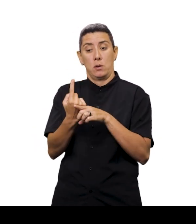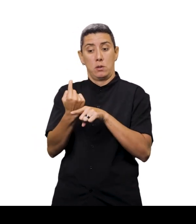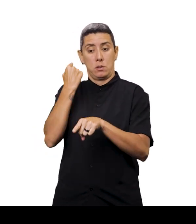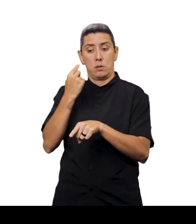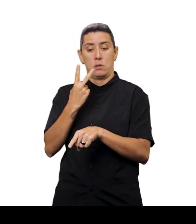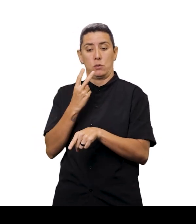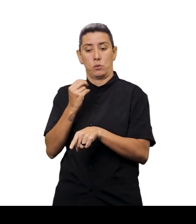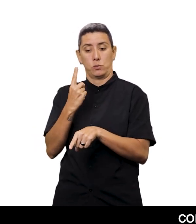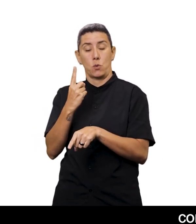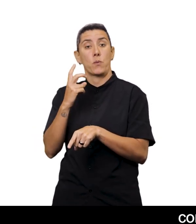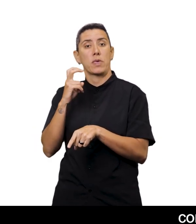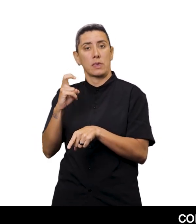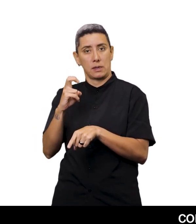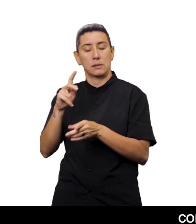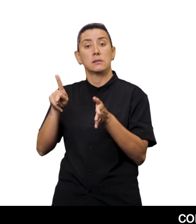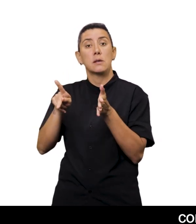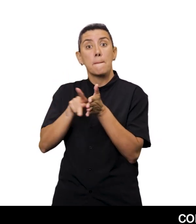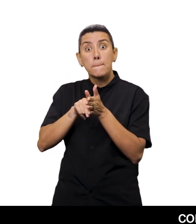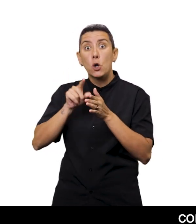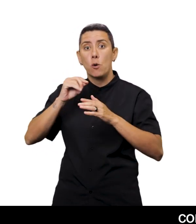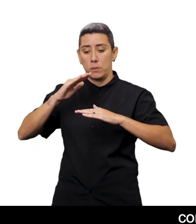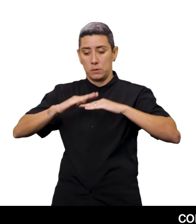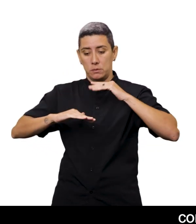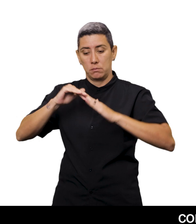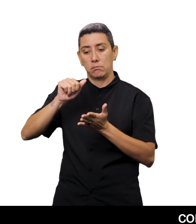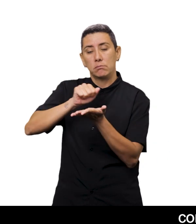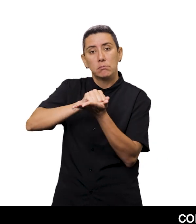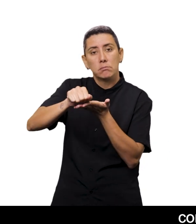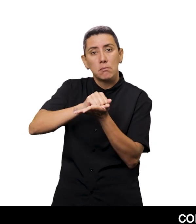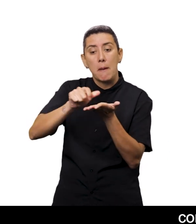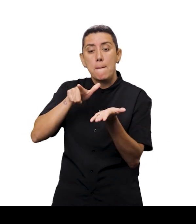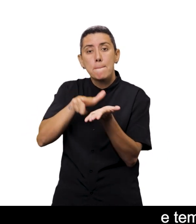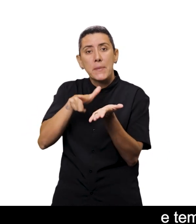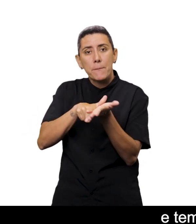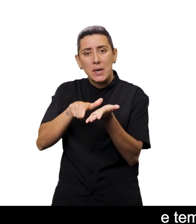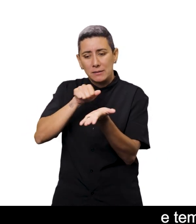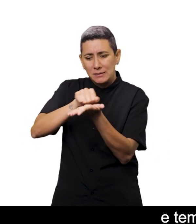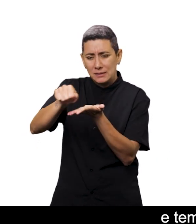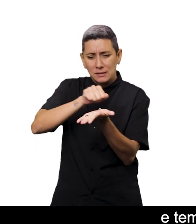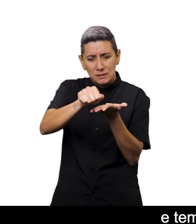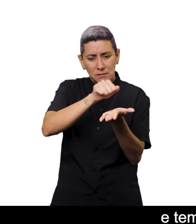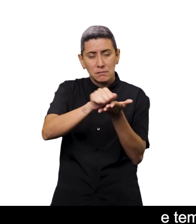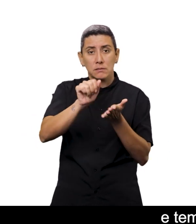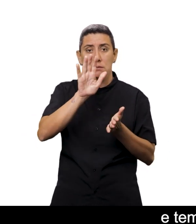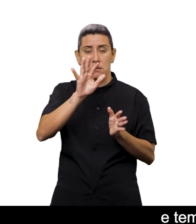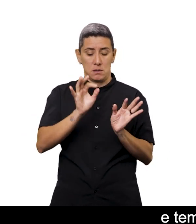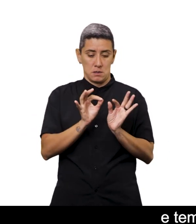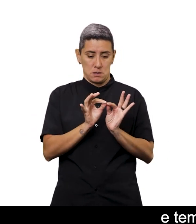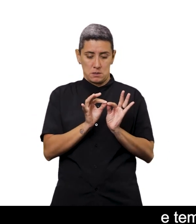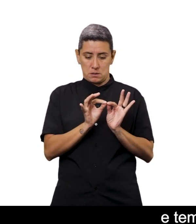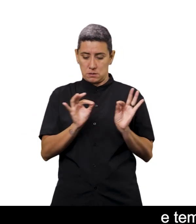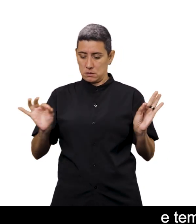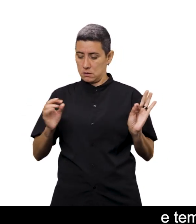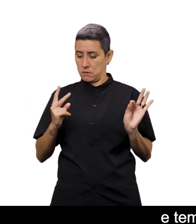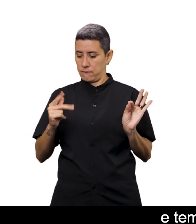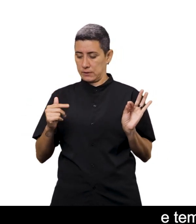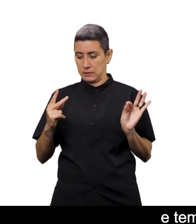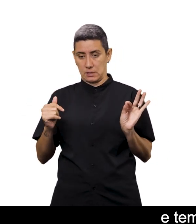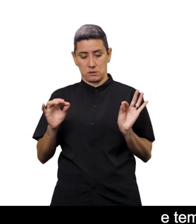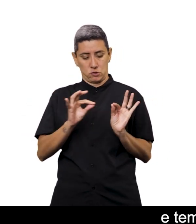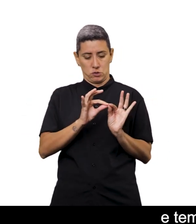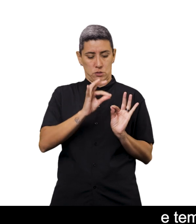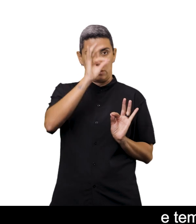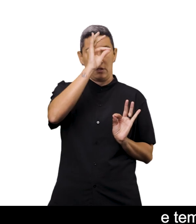em 2015 com a técnica de serigrafia sobre papel e tem 27 centímetros de largura